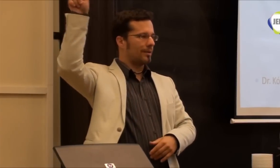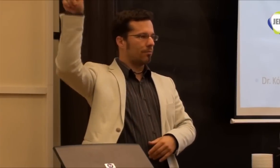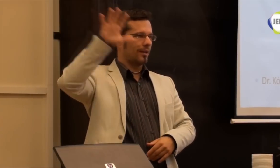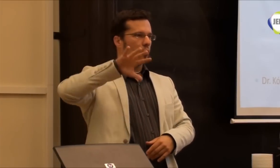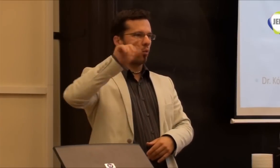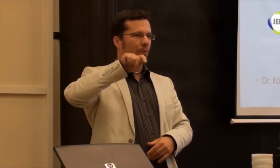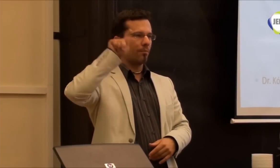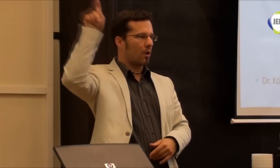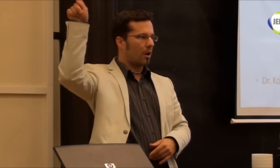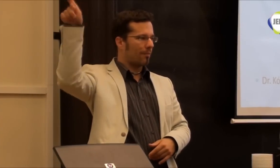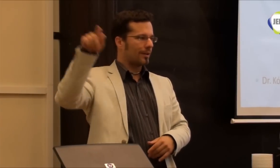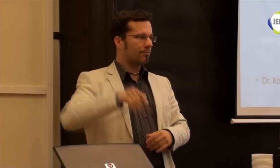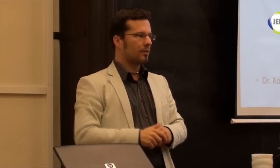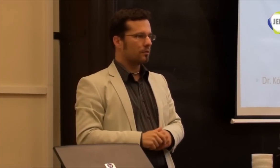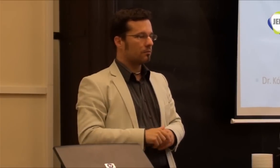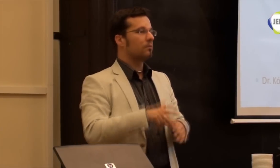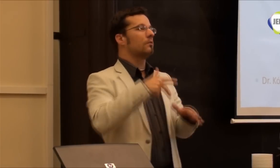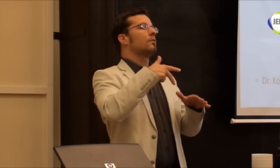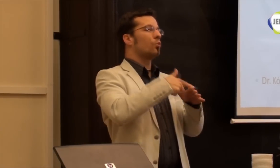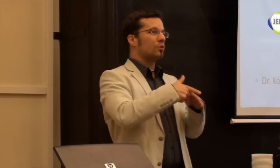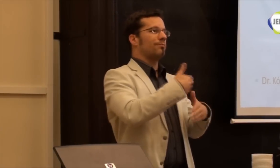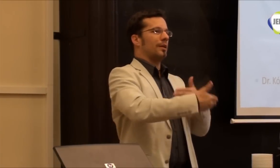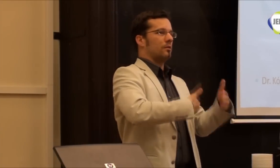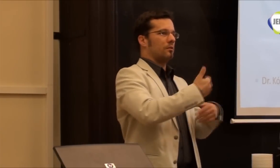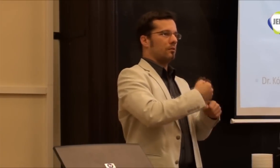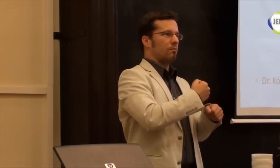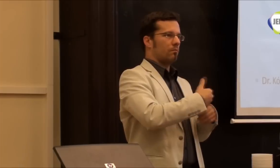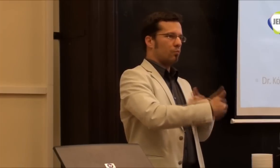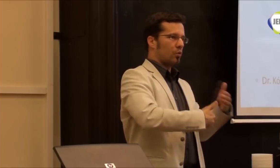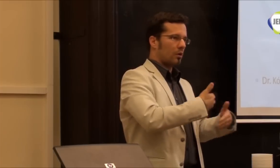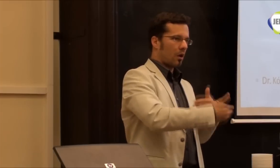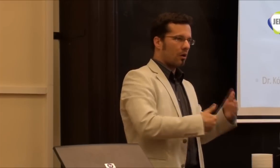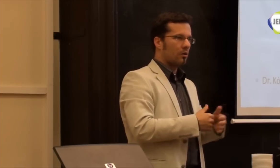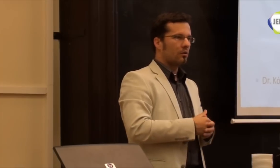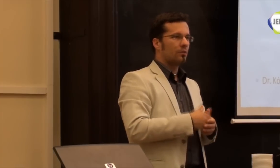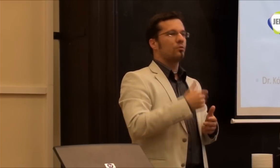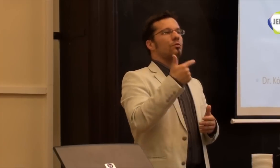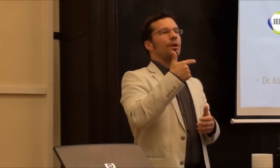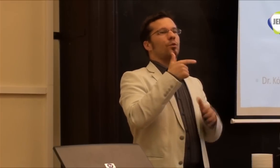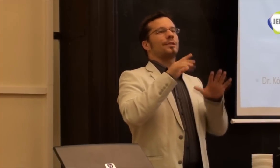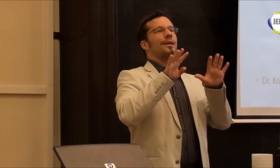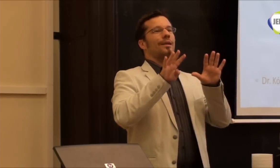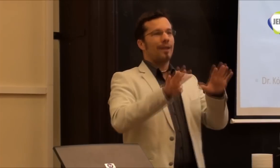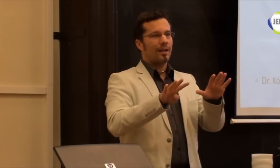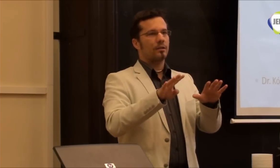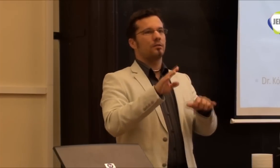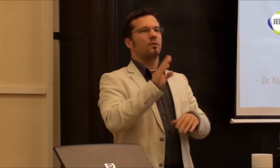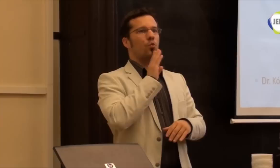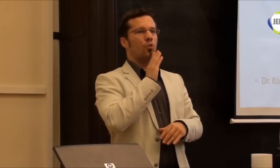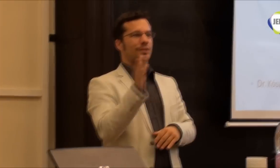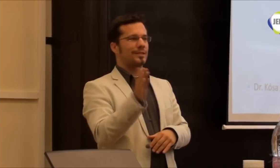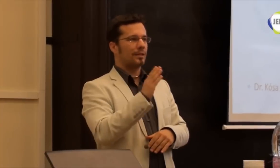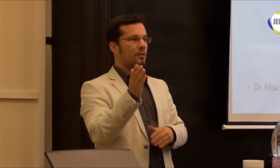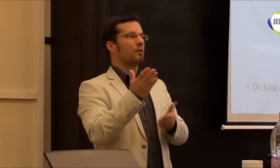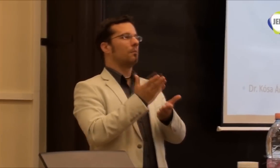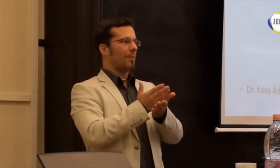felszólalása már az Európa Parlamentben megtörtént, közben folyt tovább a munka.